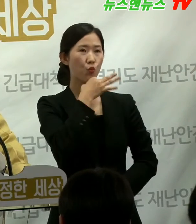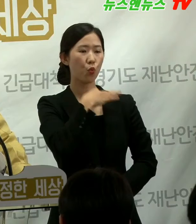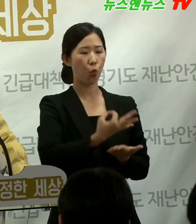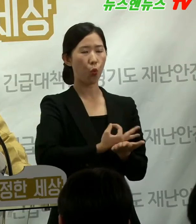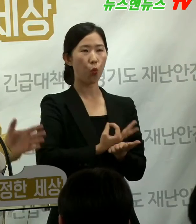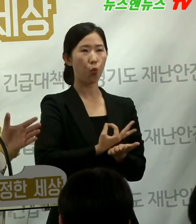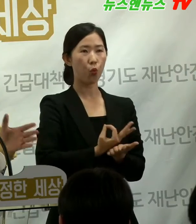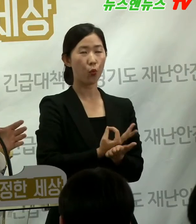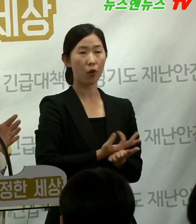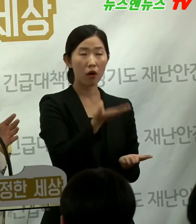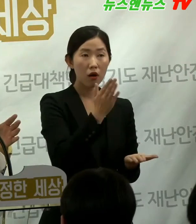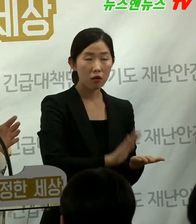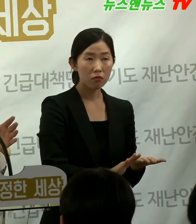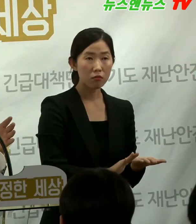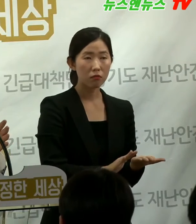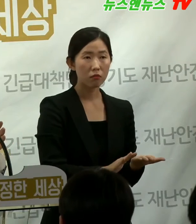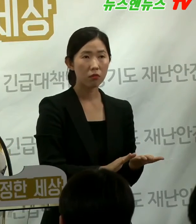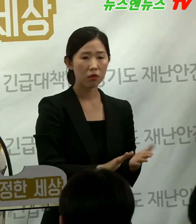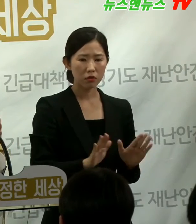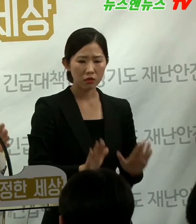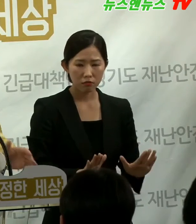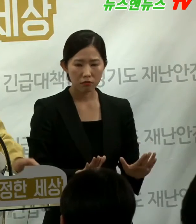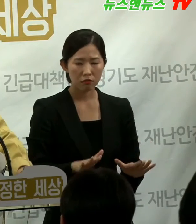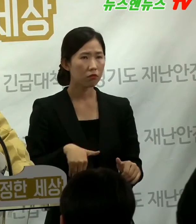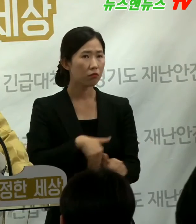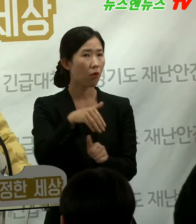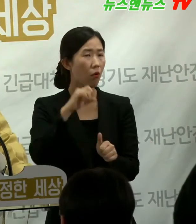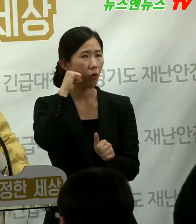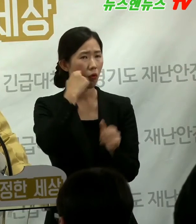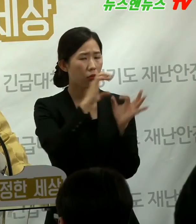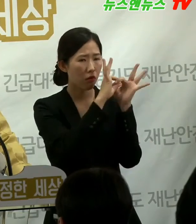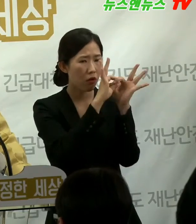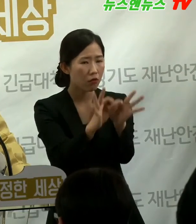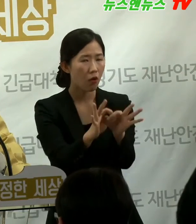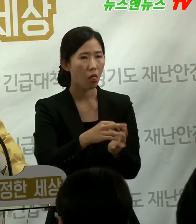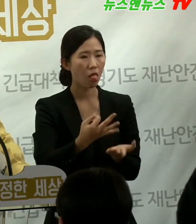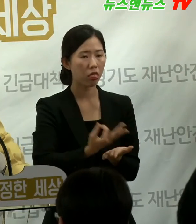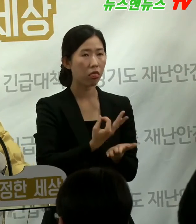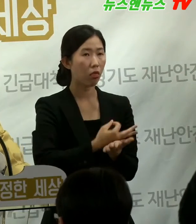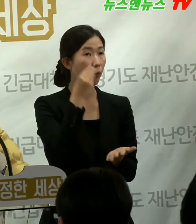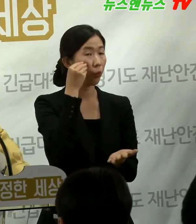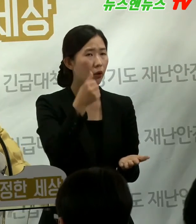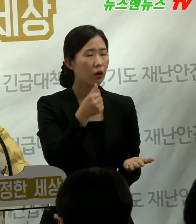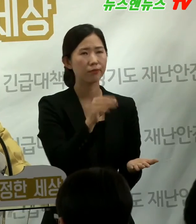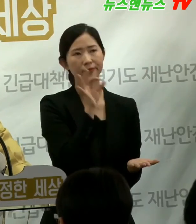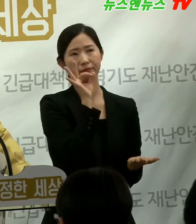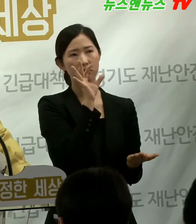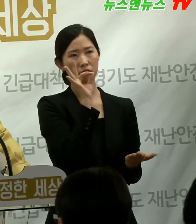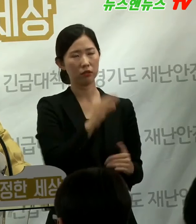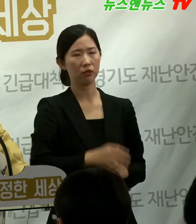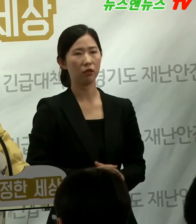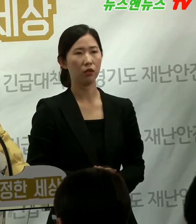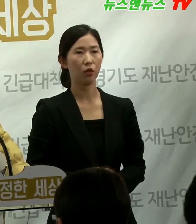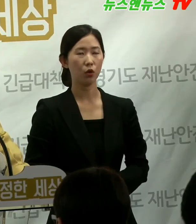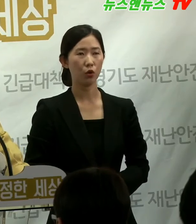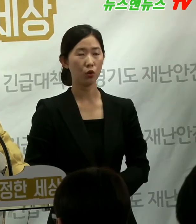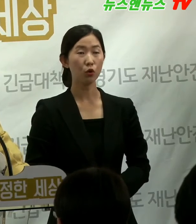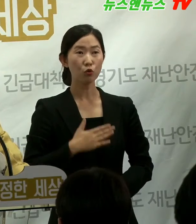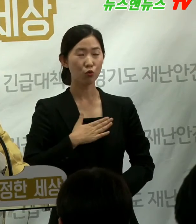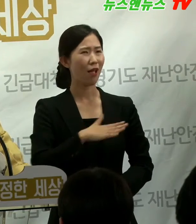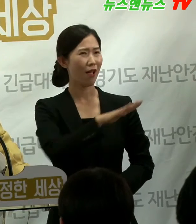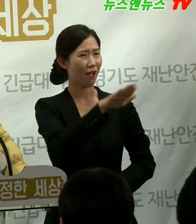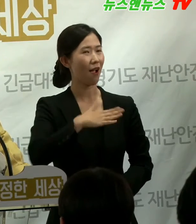그들조차 이런 상태로 가면 자본주의 체제 자체가 유지가 안 되겠다. 이런 걱정 때문에 우리가 아는 그 유명한 사람들이 기본소득을 주장하지